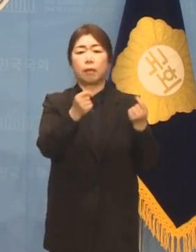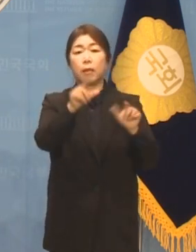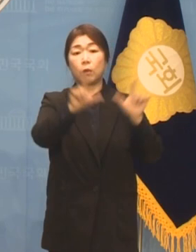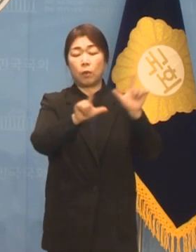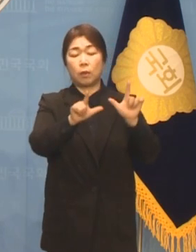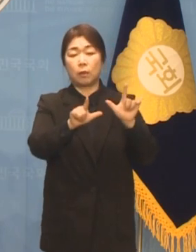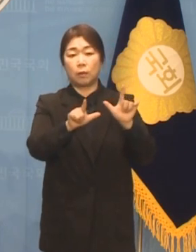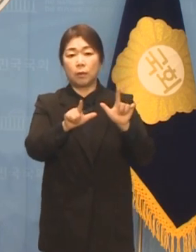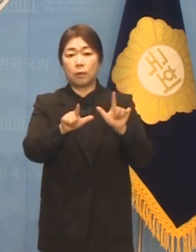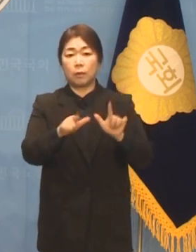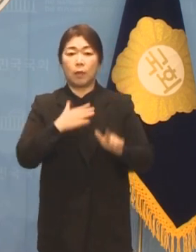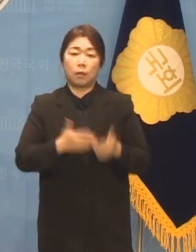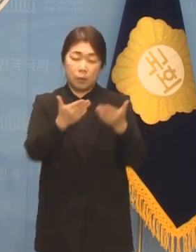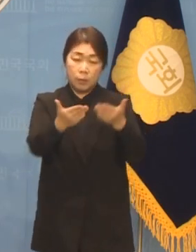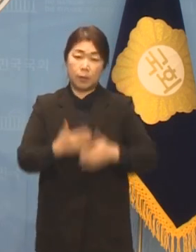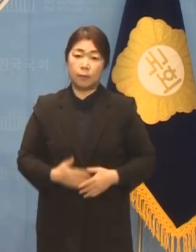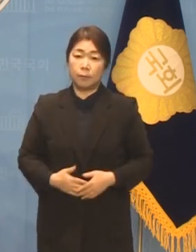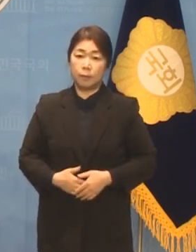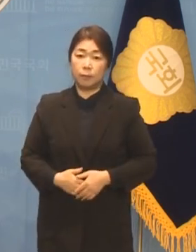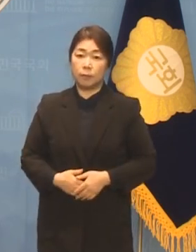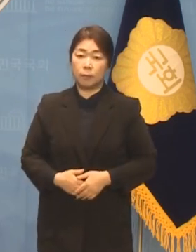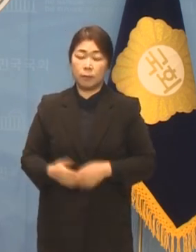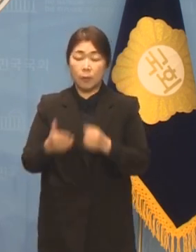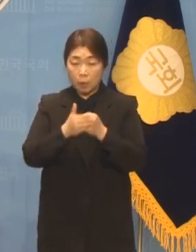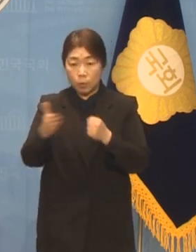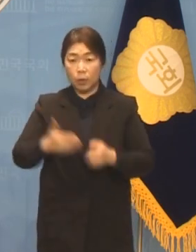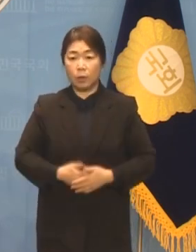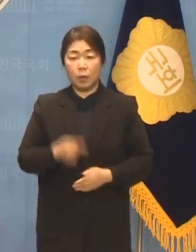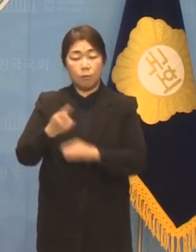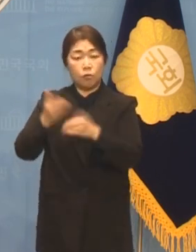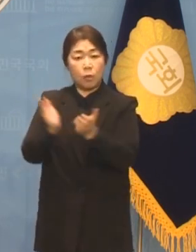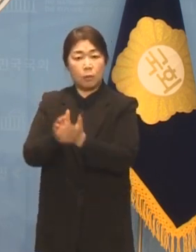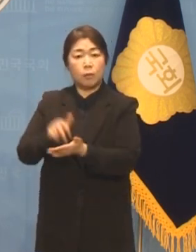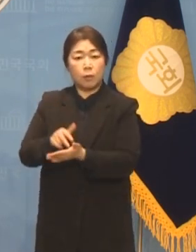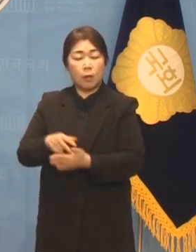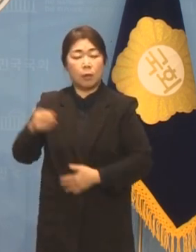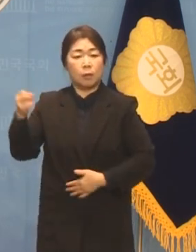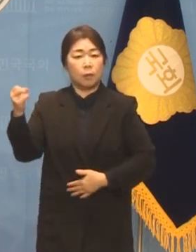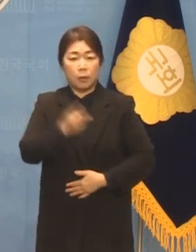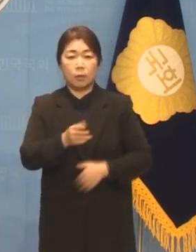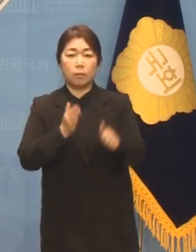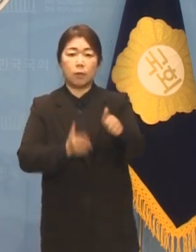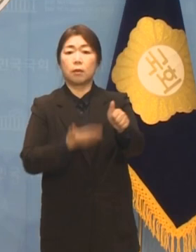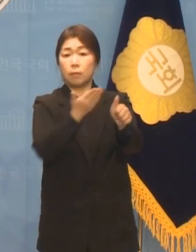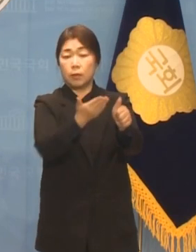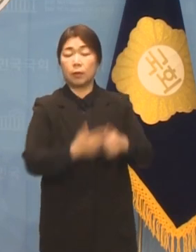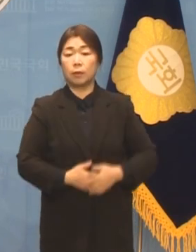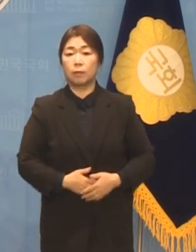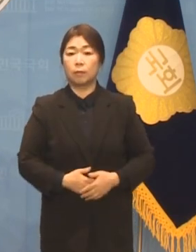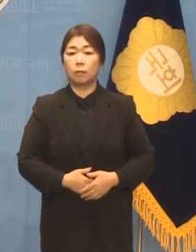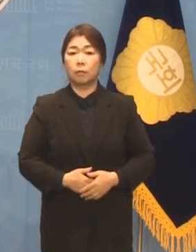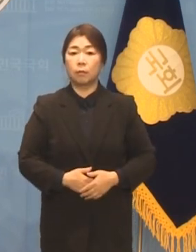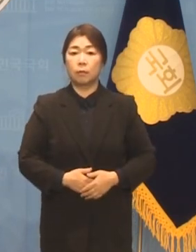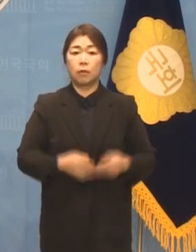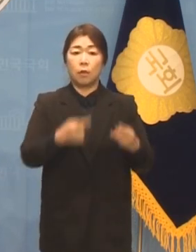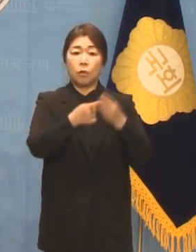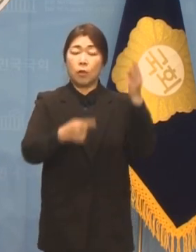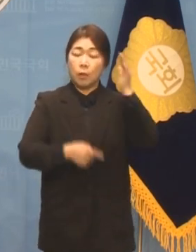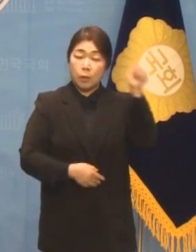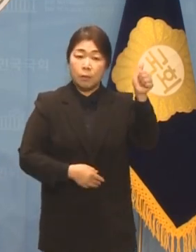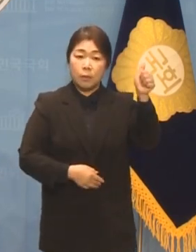드립니다. 이에 따라서 우리 더불어민주당은 다시 요구합니다. 윤석열